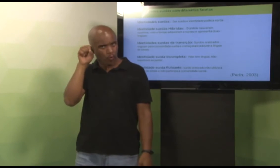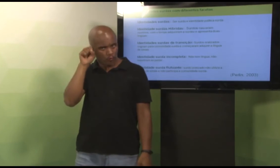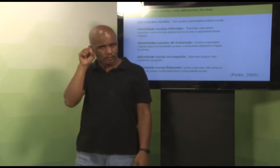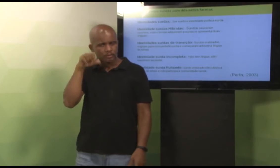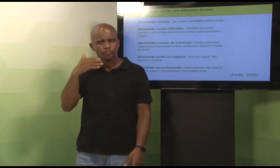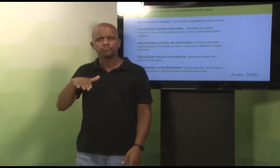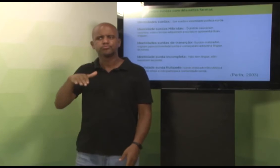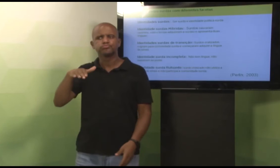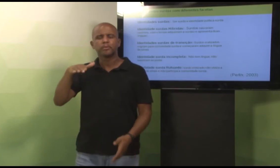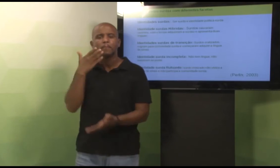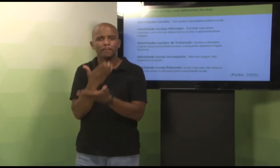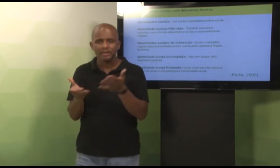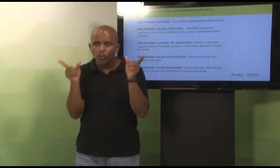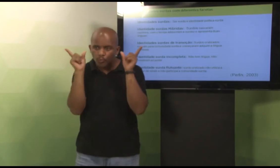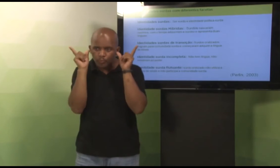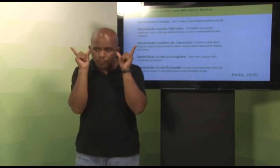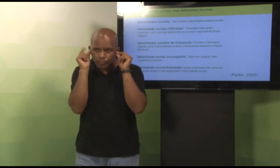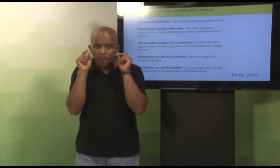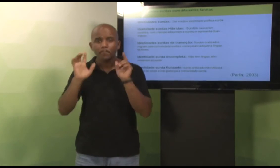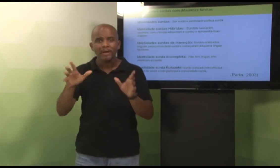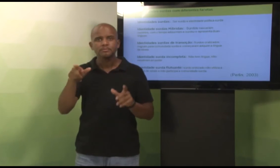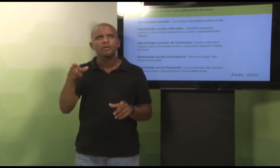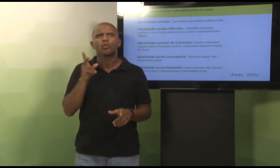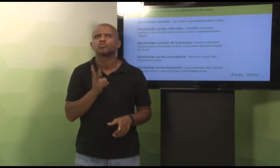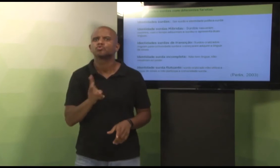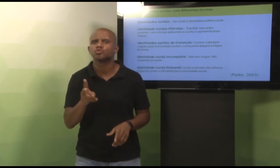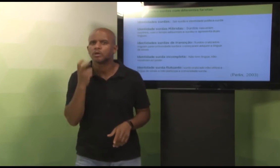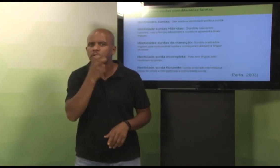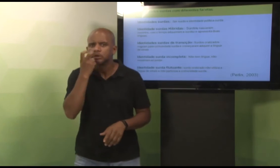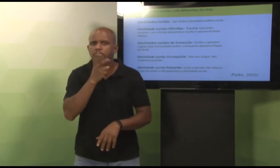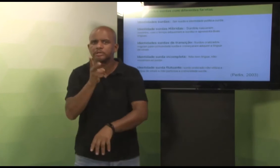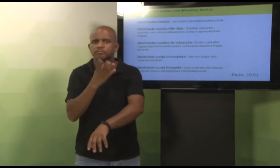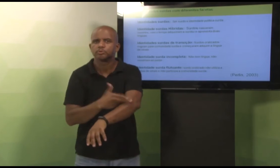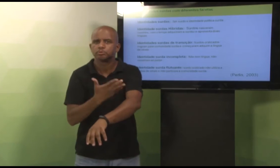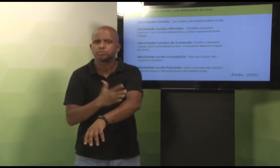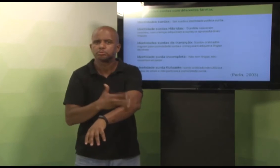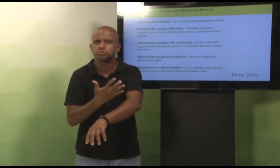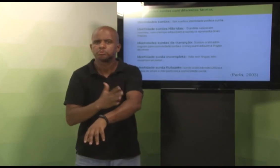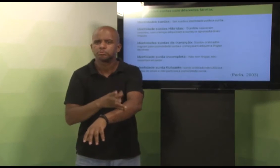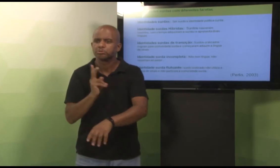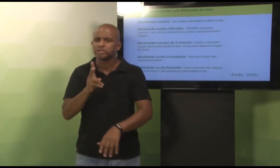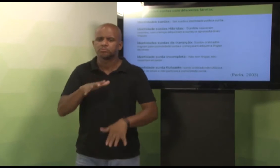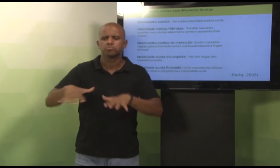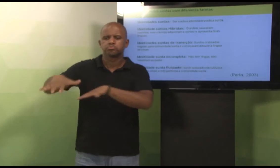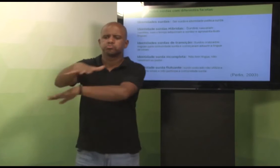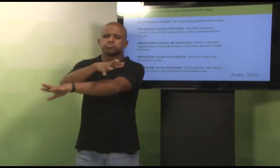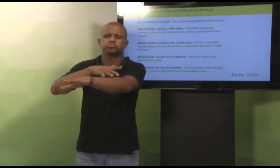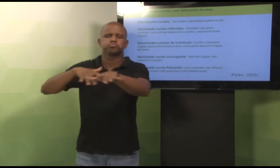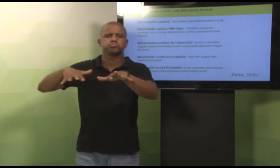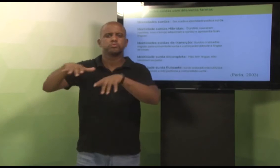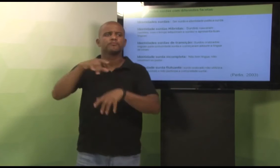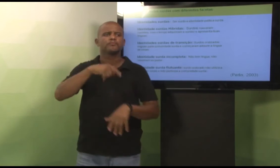flutuantes, onde o sujeito ele era ouvinte, por algum motivo ele perde a audição,